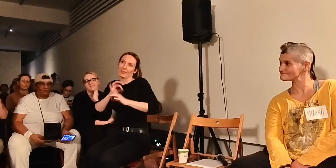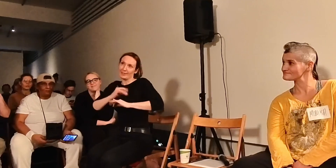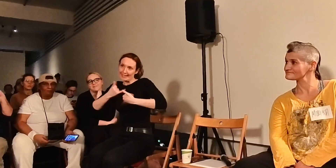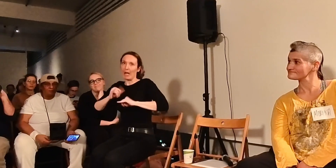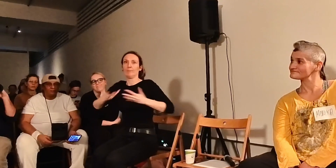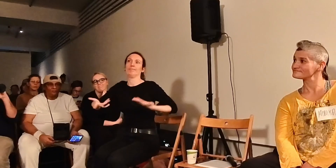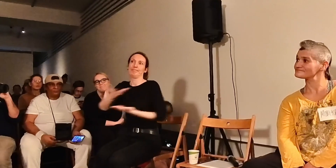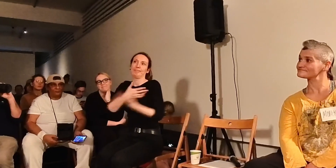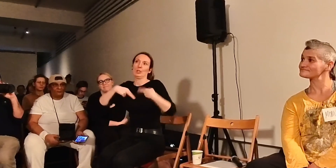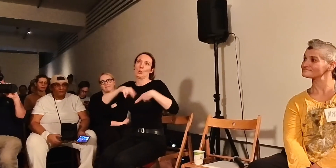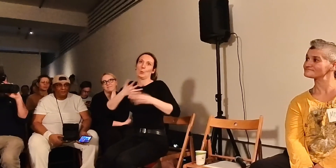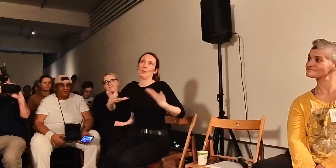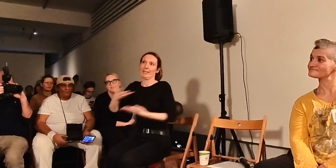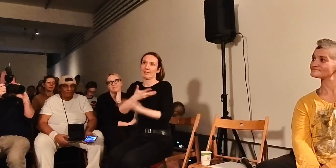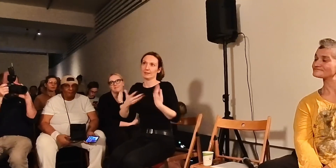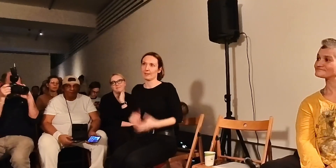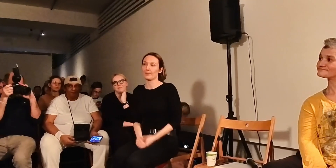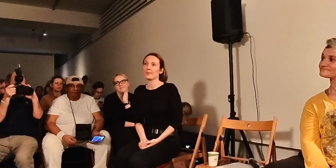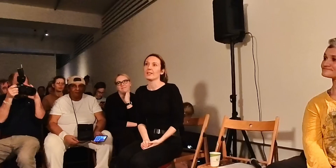fungovat všichni dohromady.